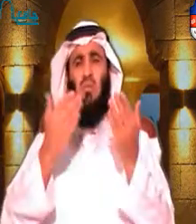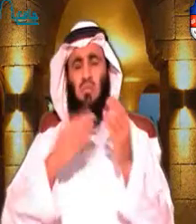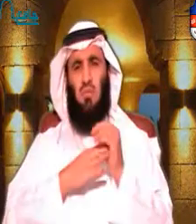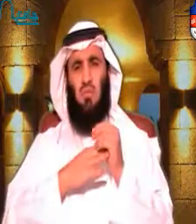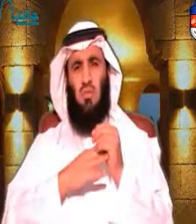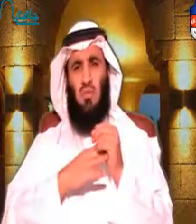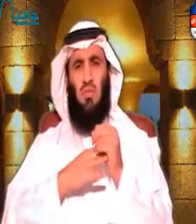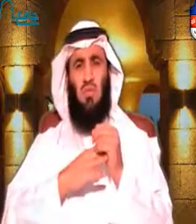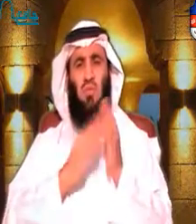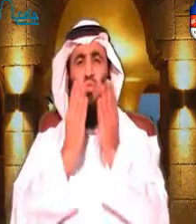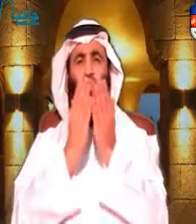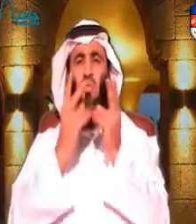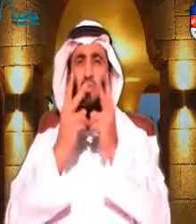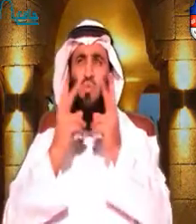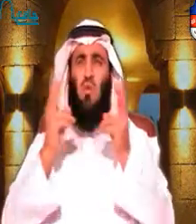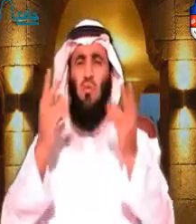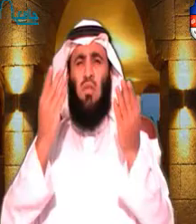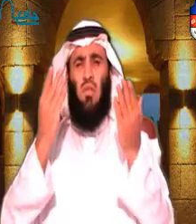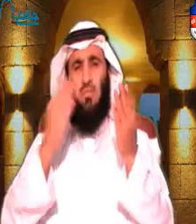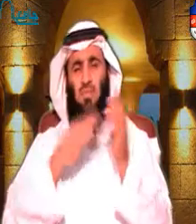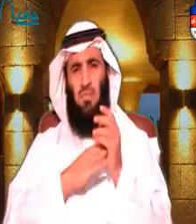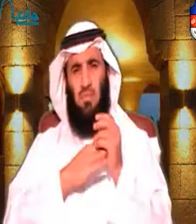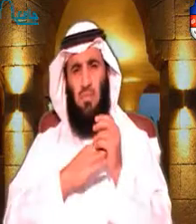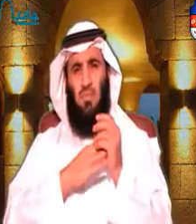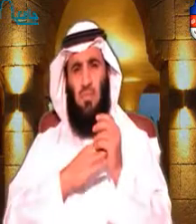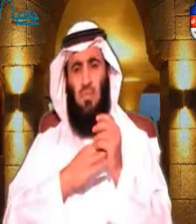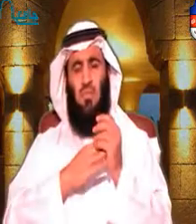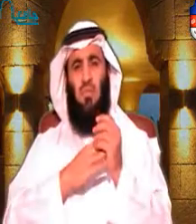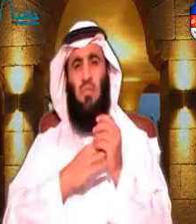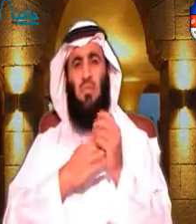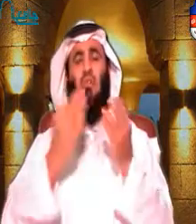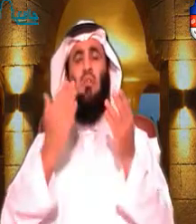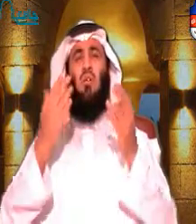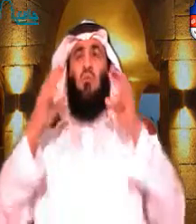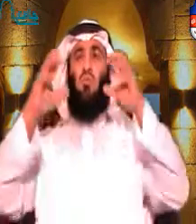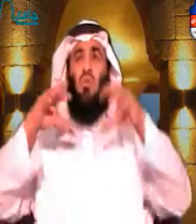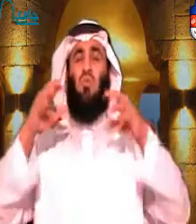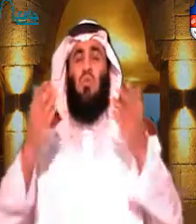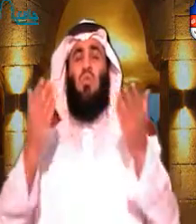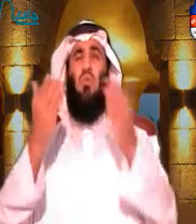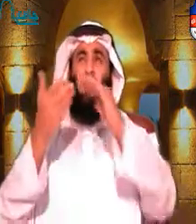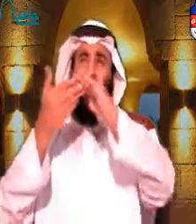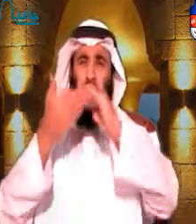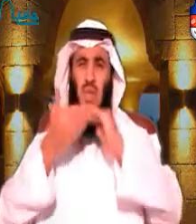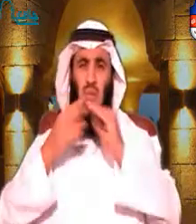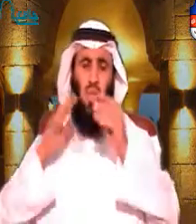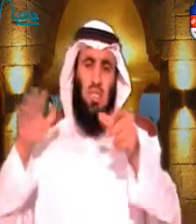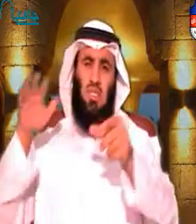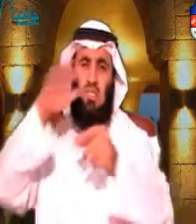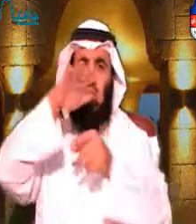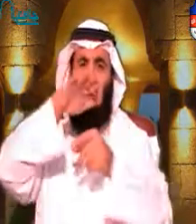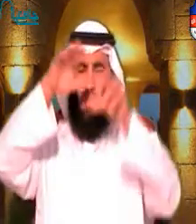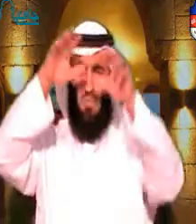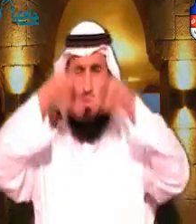الدعاء. اللهم أنزل علينا السماء مدرارا، اللهم أنزل علينا من بركات السماء،